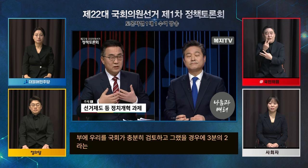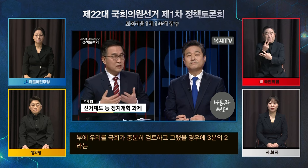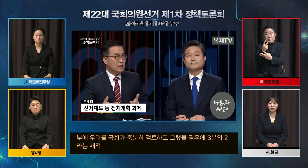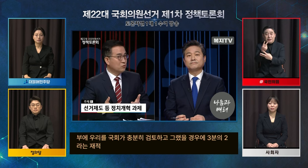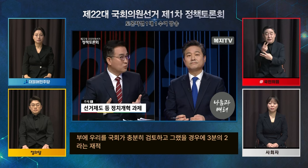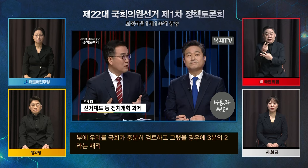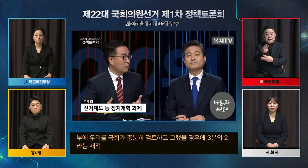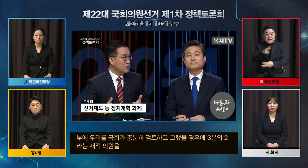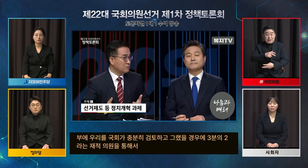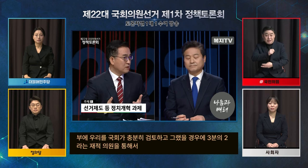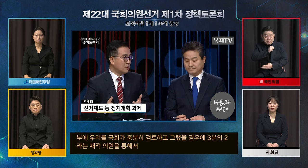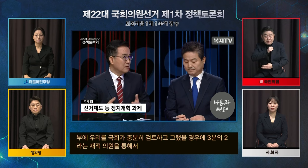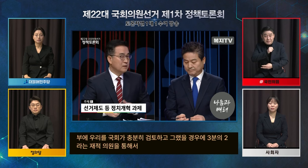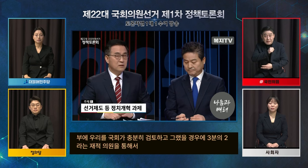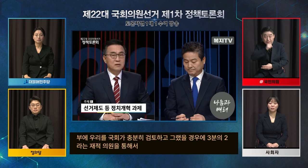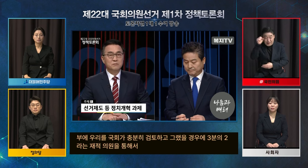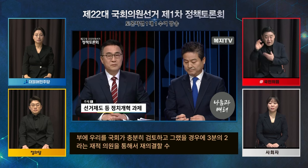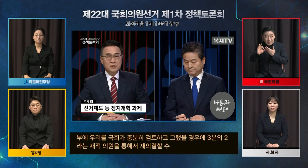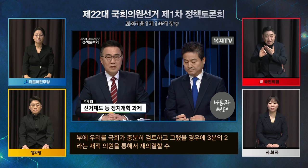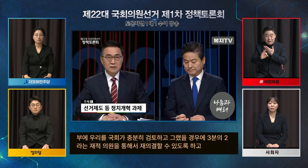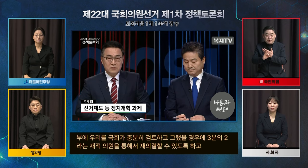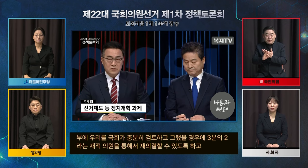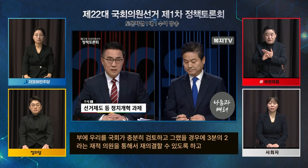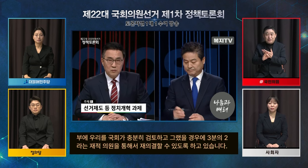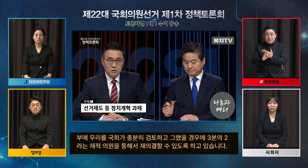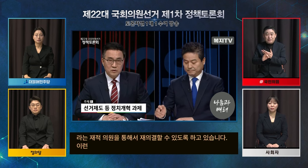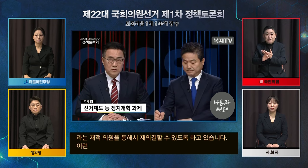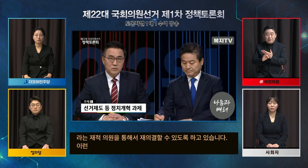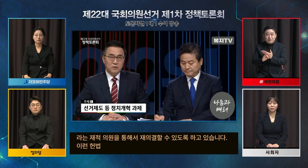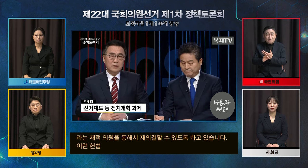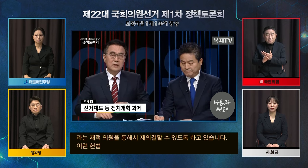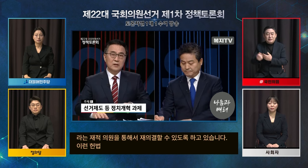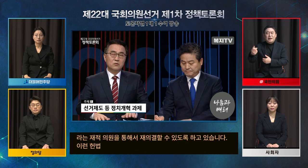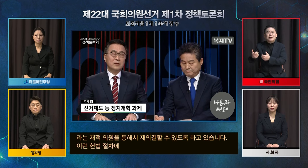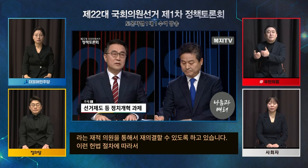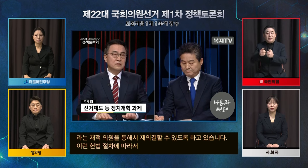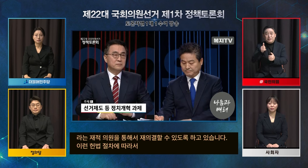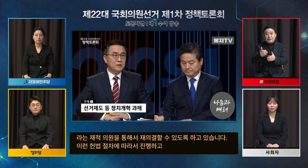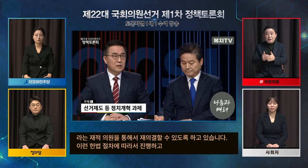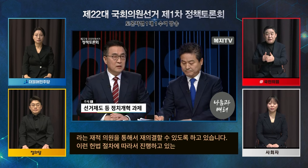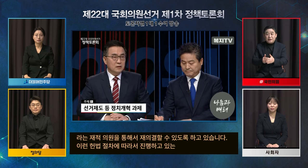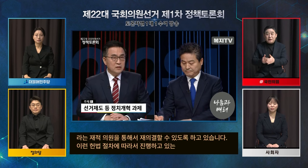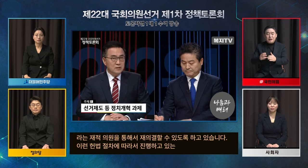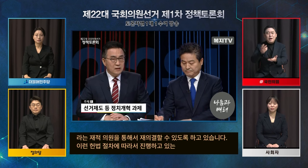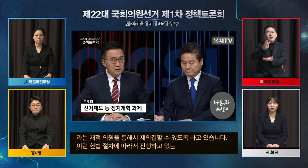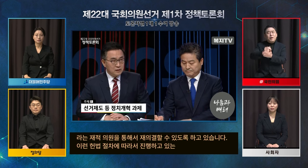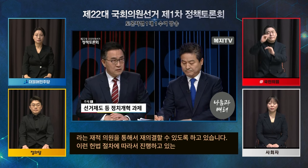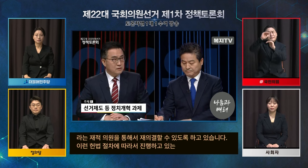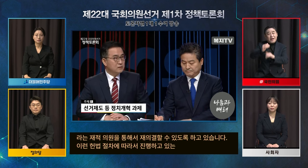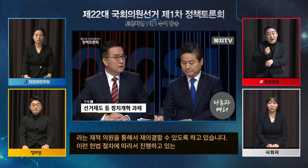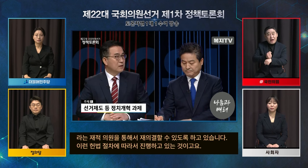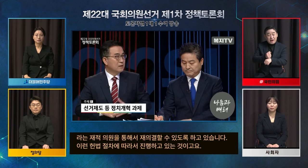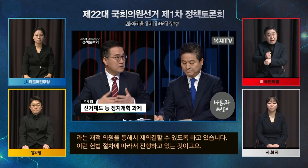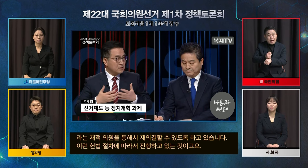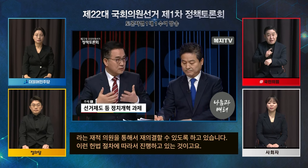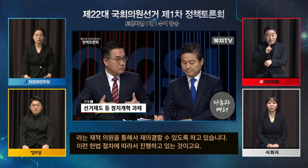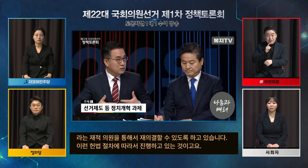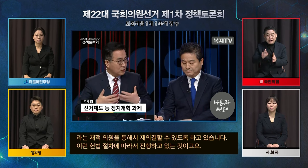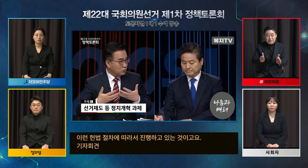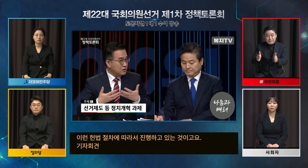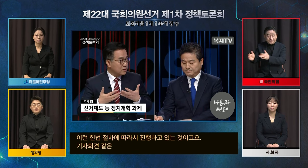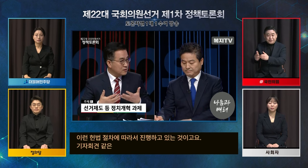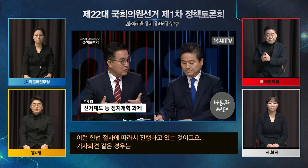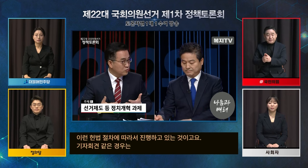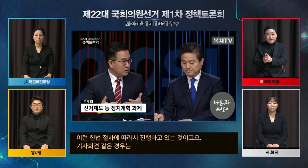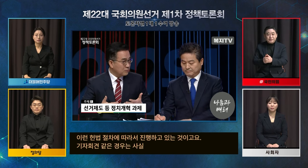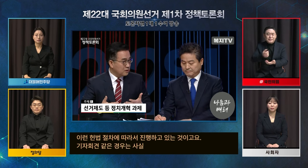제 의견을 할 수 있도록 하고 있습니다. 이런 헌법 절차에 따라서 진행하고 있는 것이고요. 또 하나 지금 기자회견 같은 것은 사실은